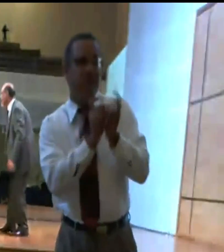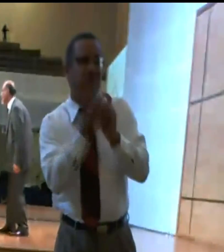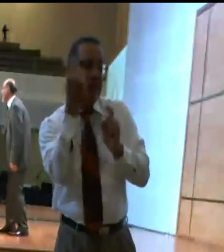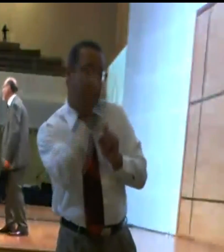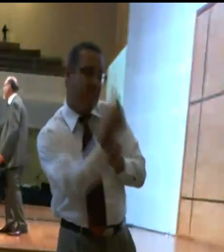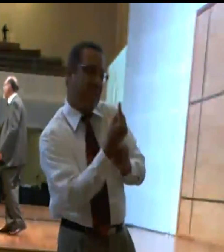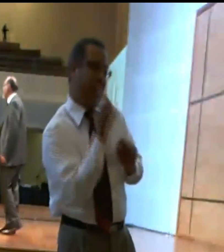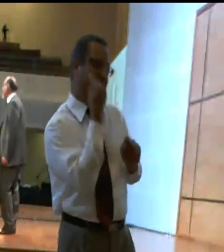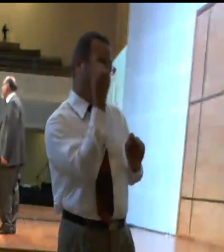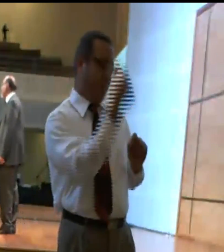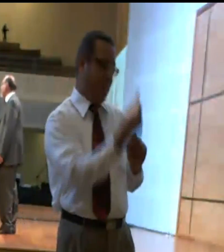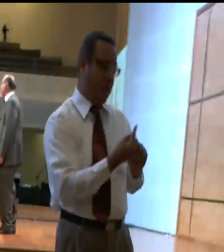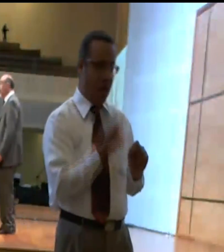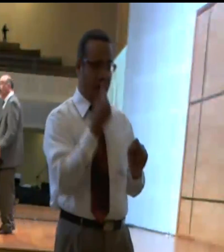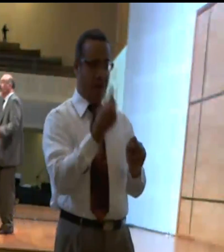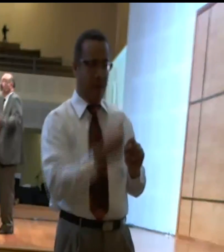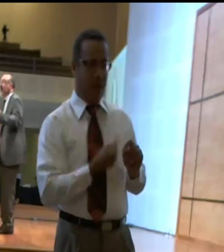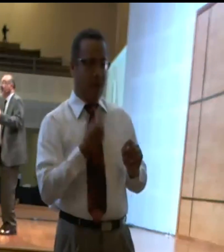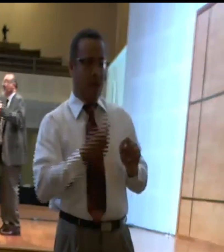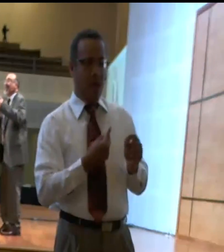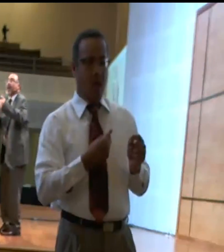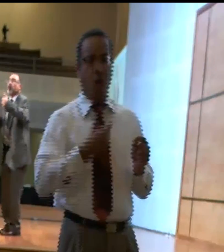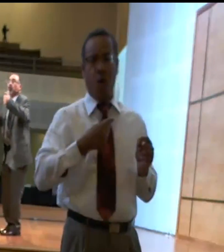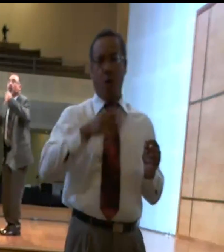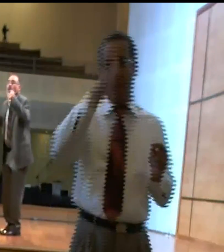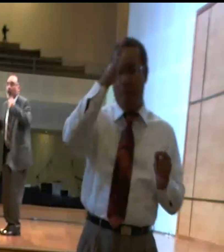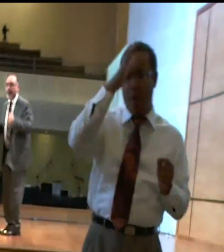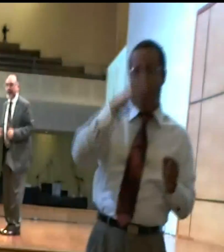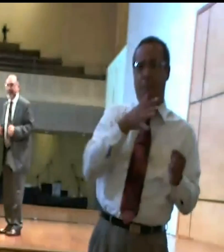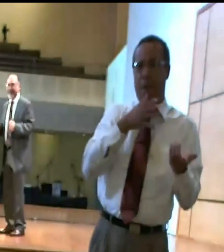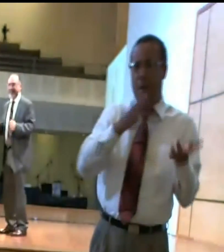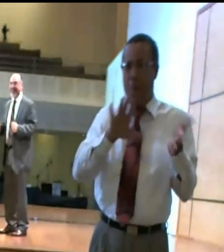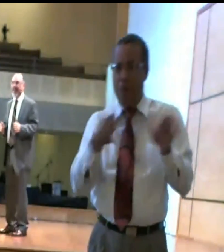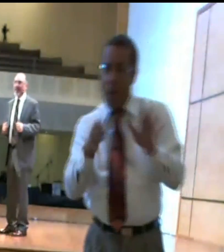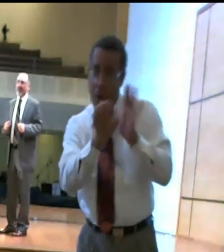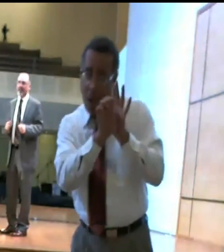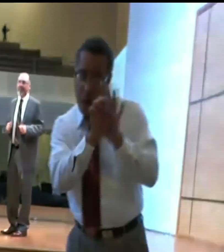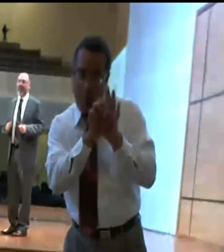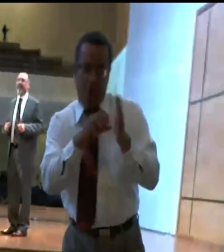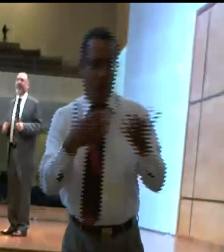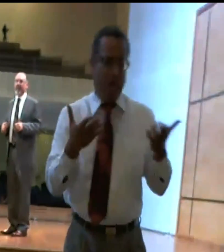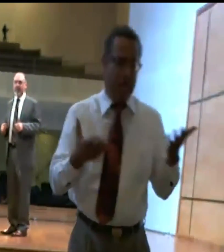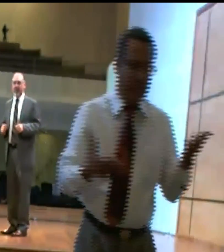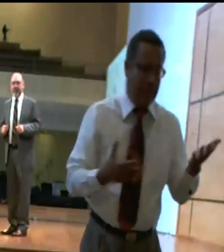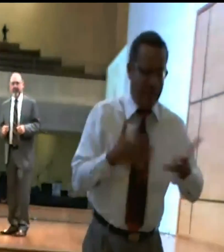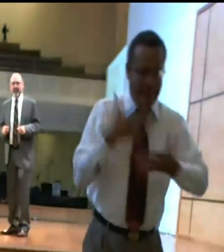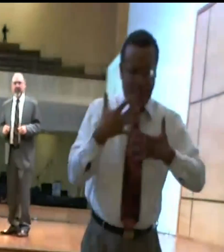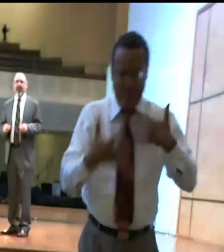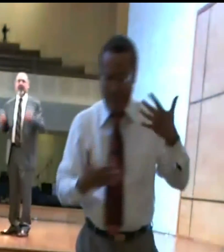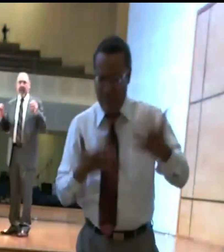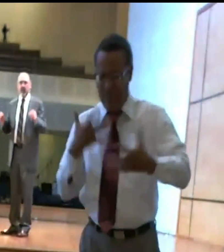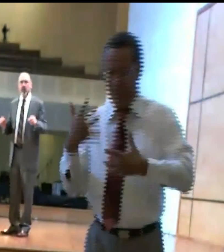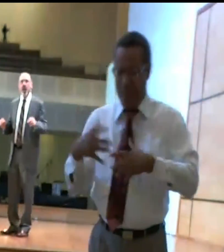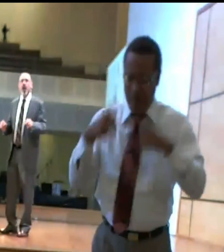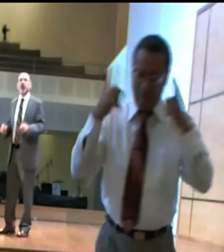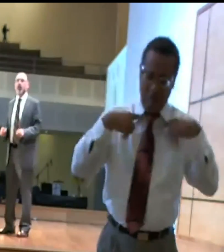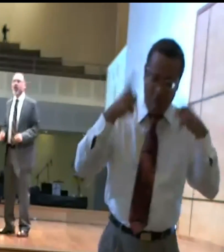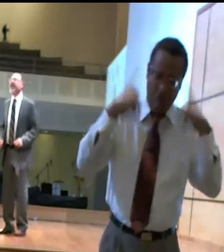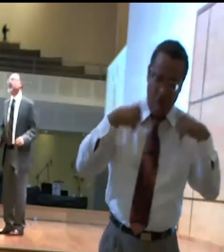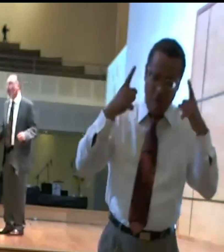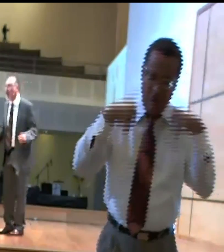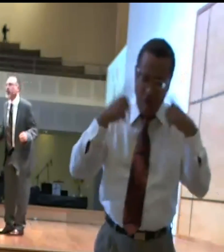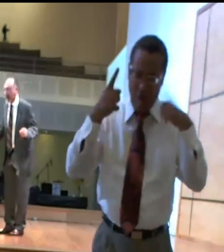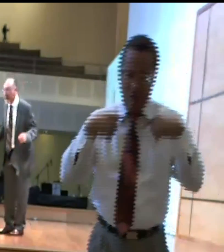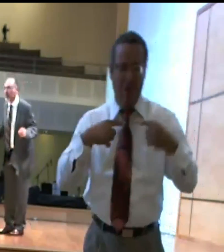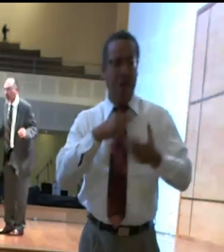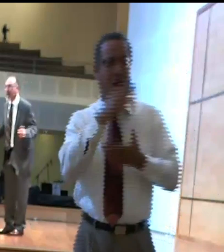siempre. Y algunas personas quisieran tener el control. Bueno, para ser más exactos, yo